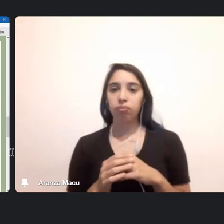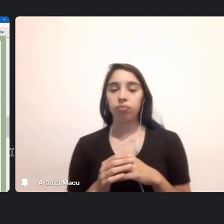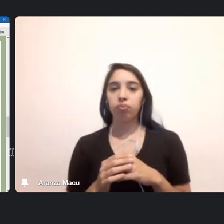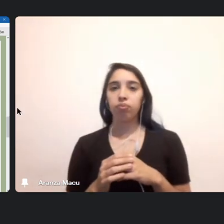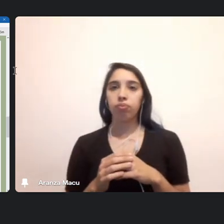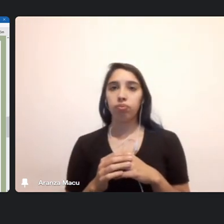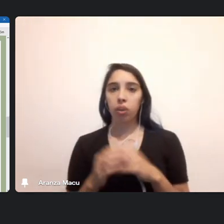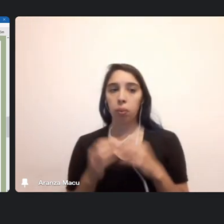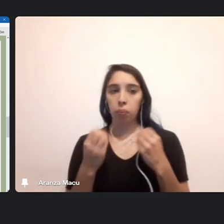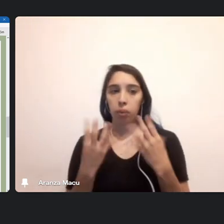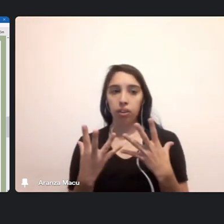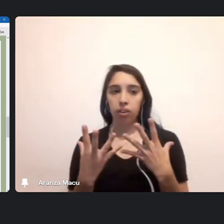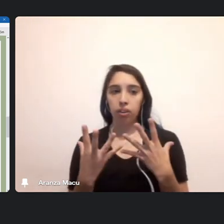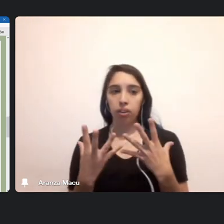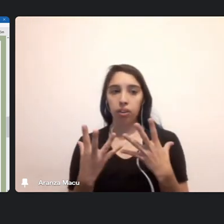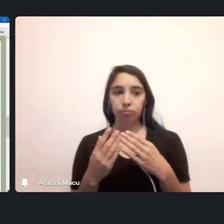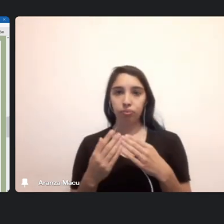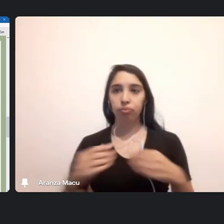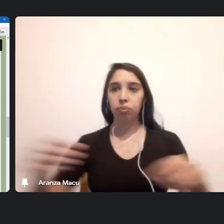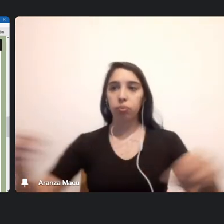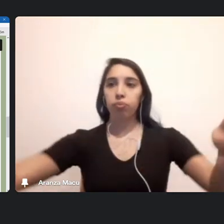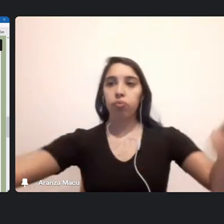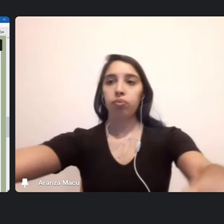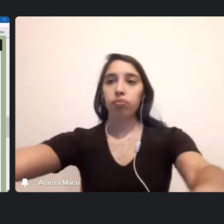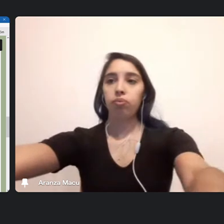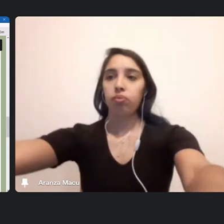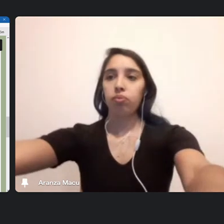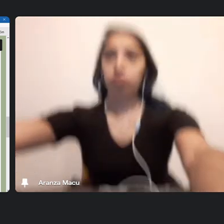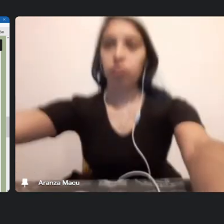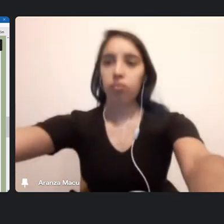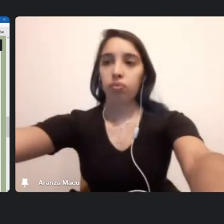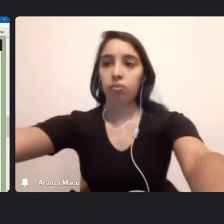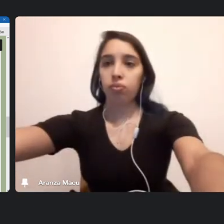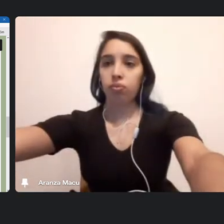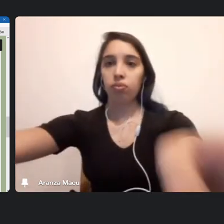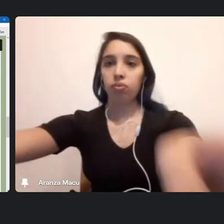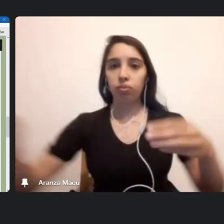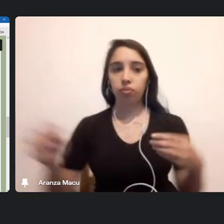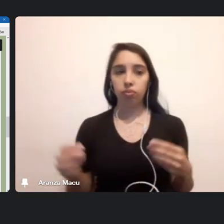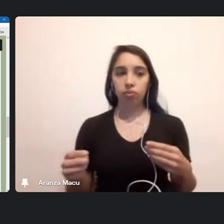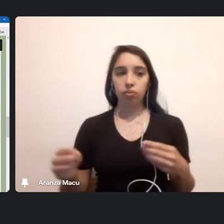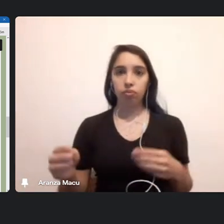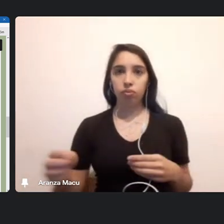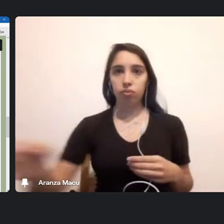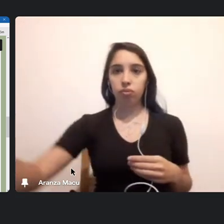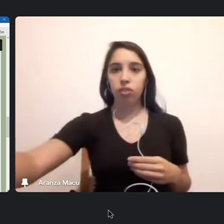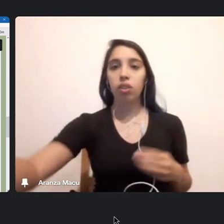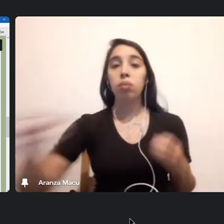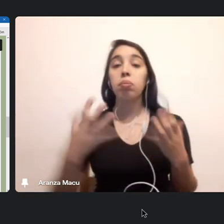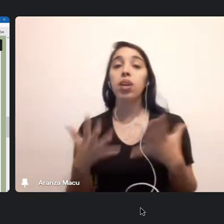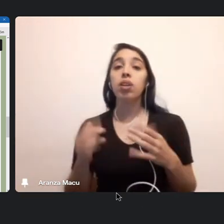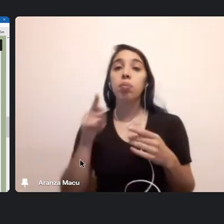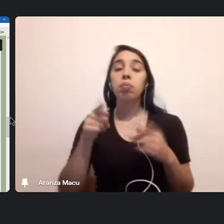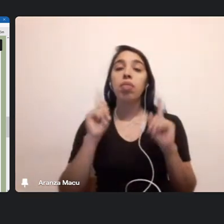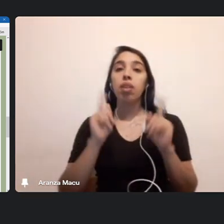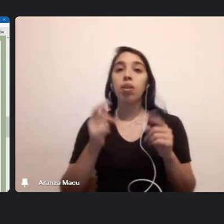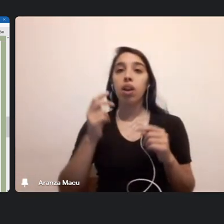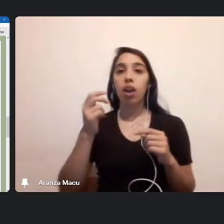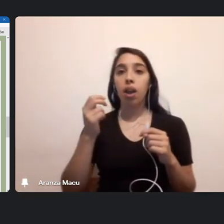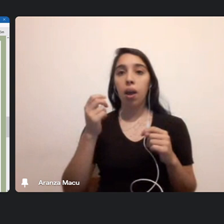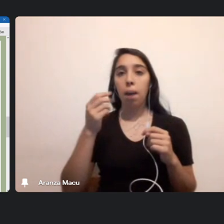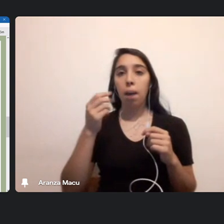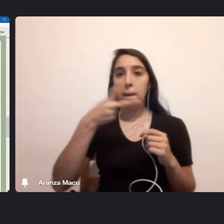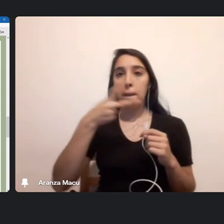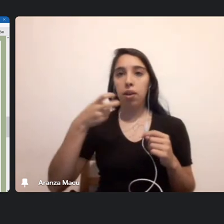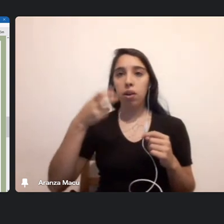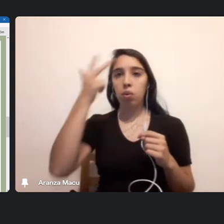Bien, y después tenemos have, que lo vemos cuando está en presente,